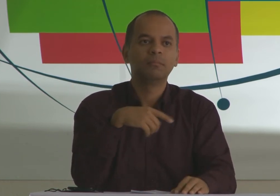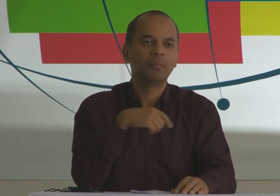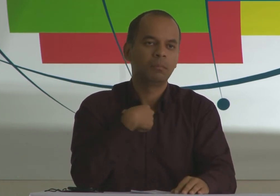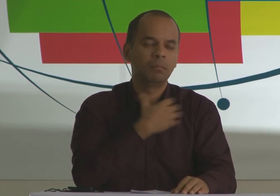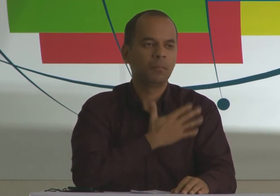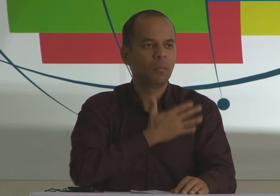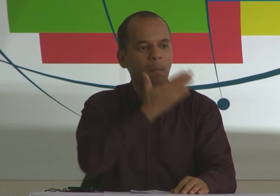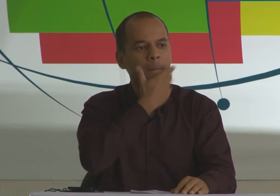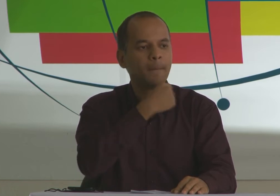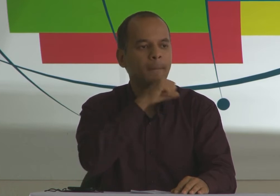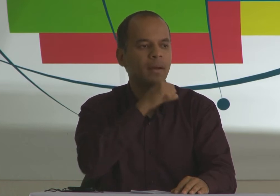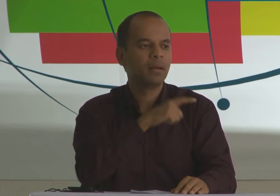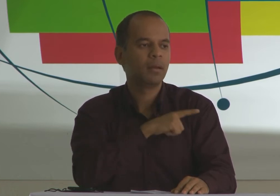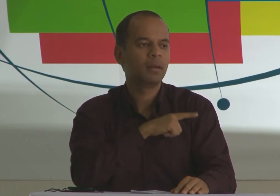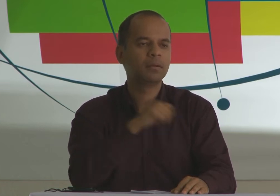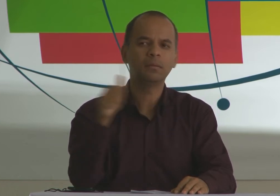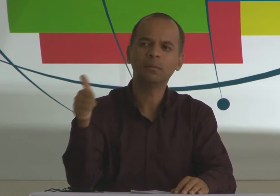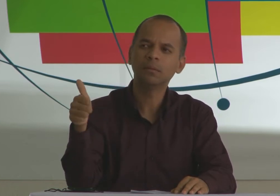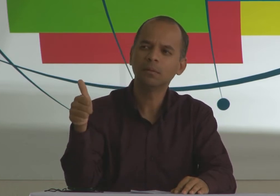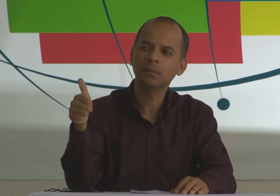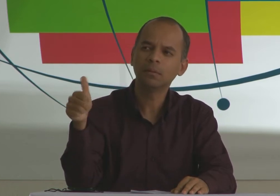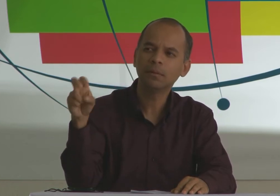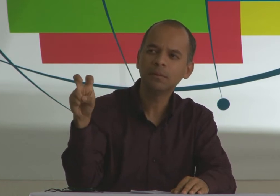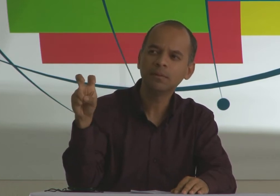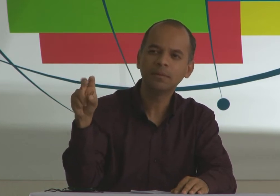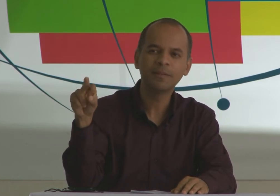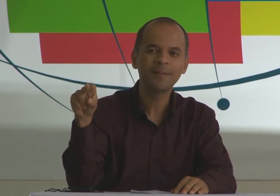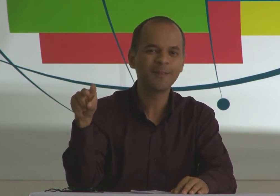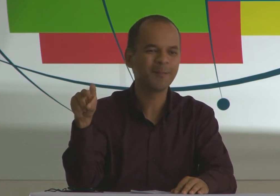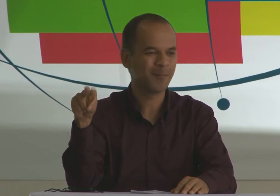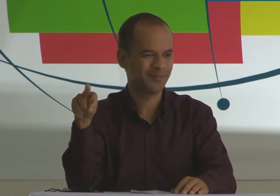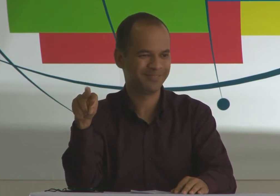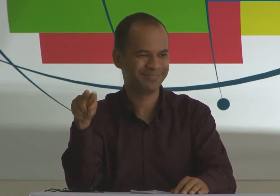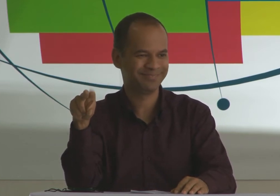exemplo, sobre minha família, meu pai e minha mãe,